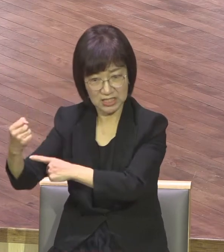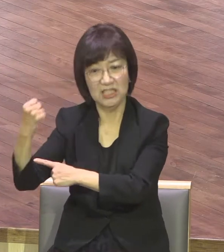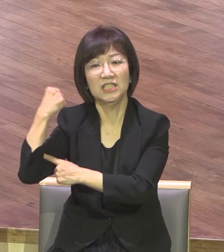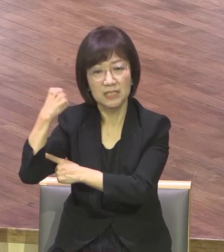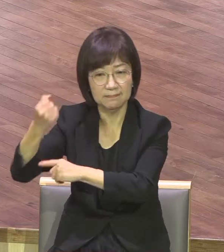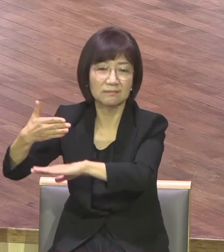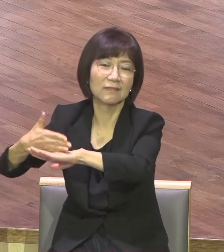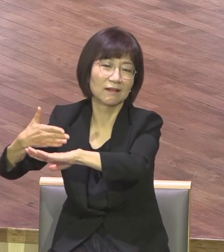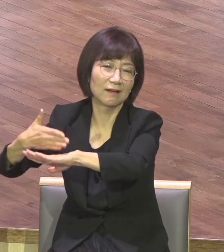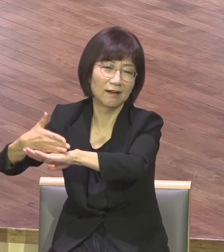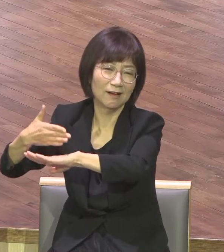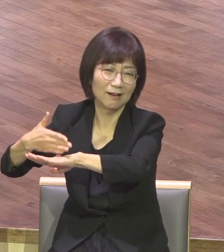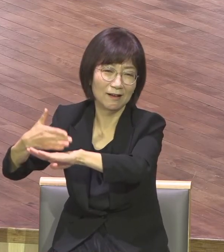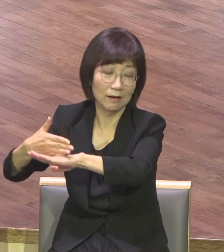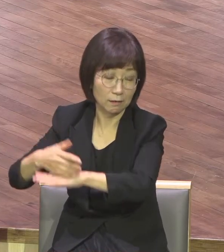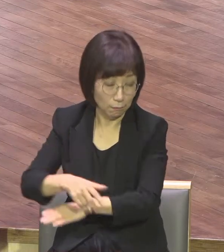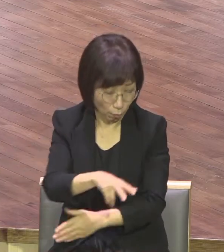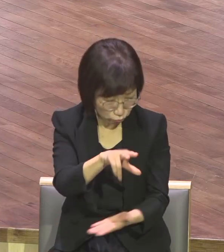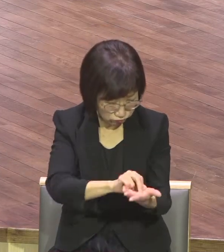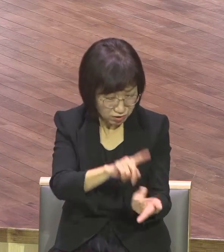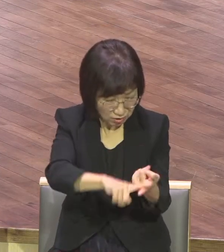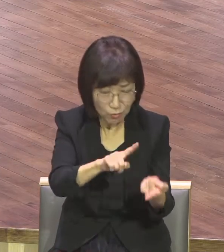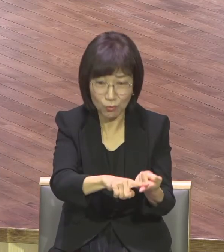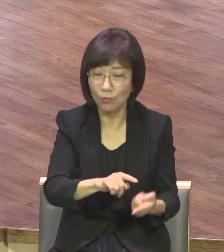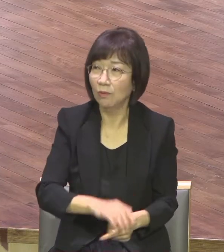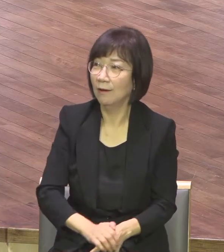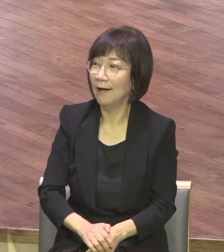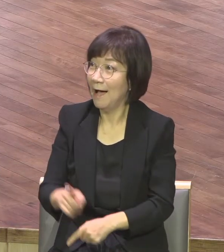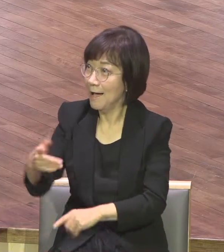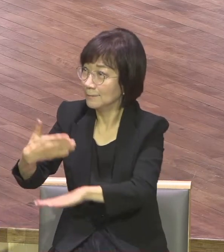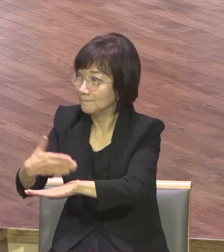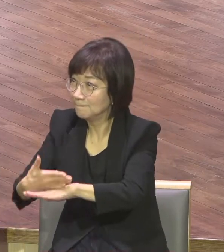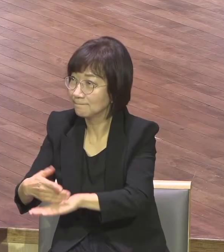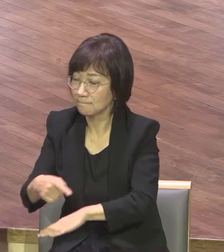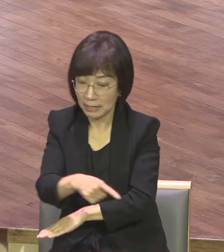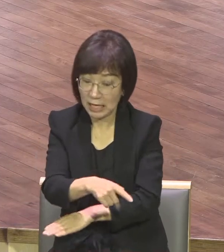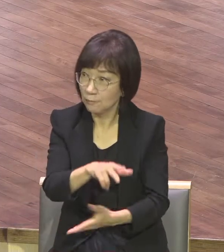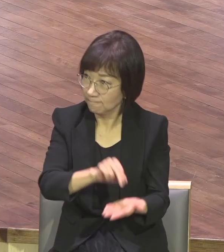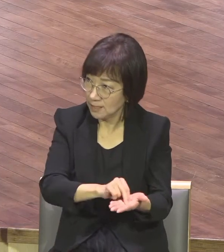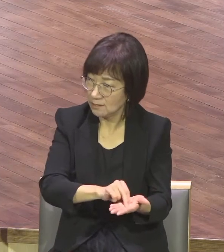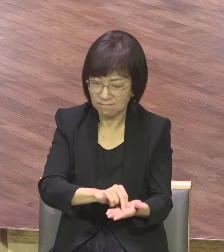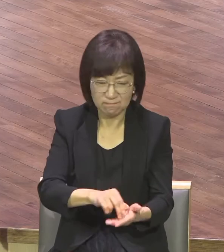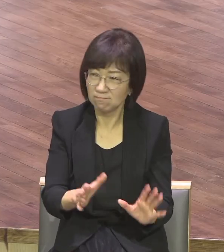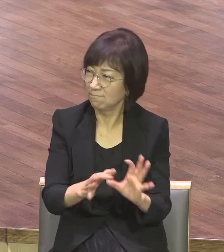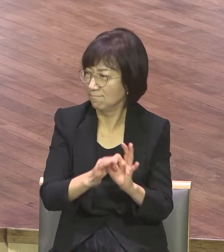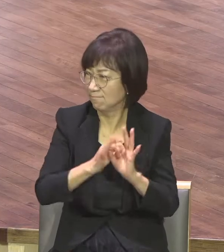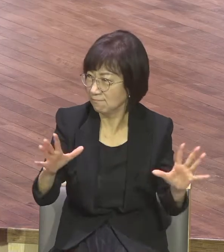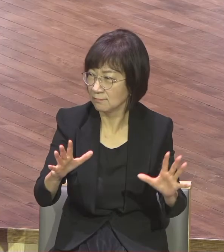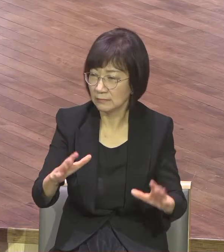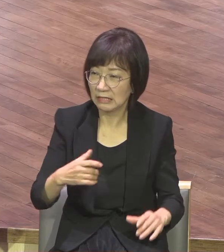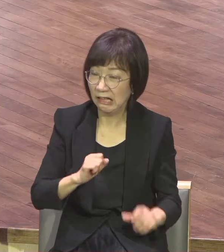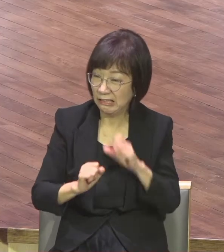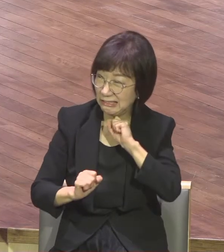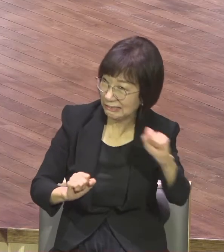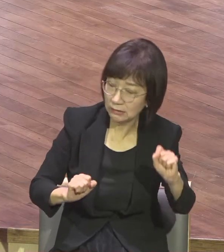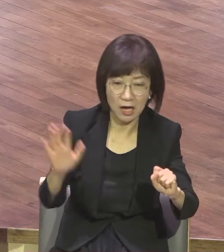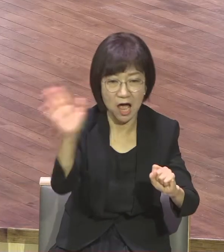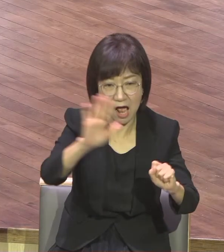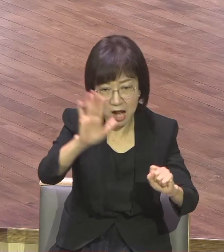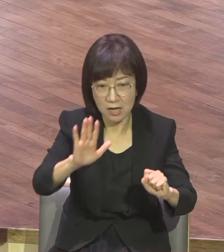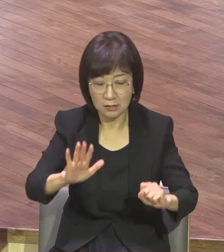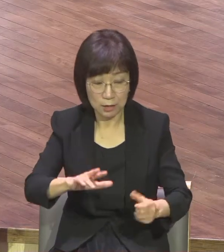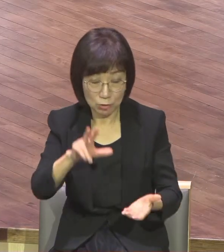그 문제 통해서 하나님 뜻과 계획을 발견하고 이제는 그 환경에 극복이 넘어서서